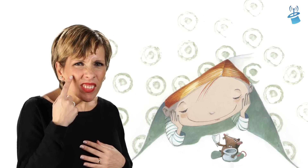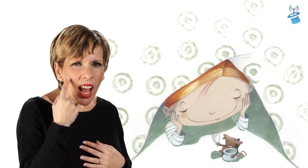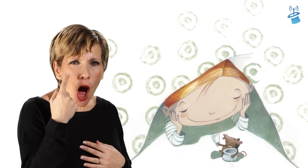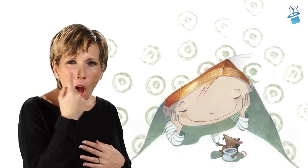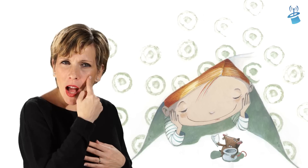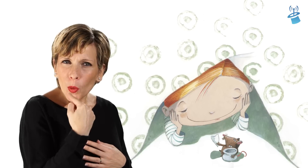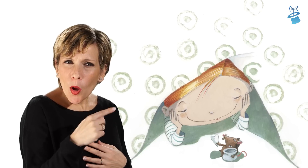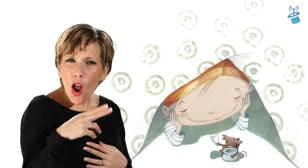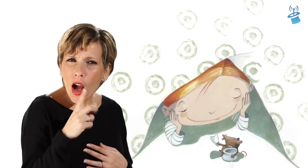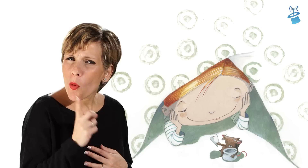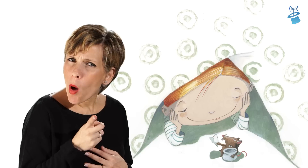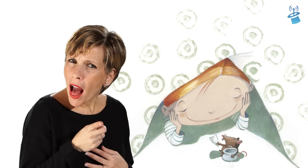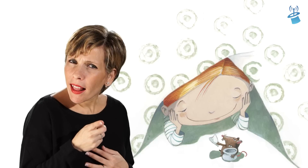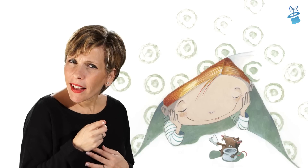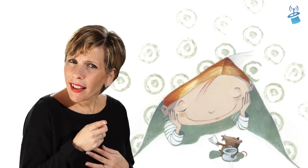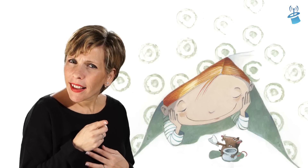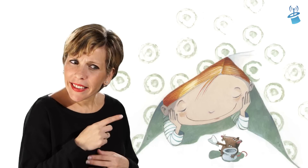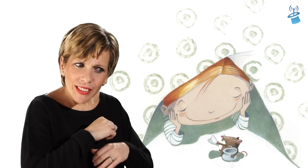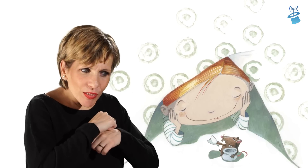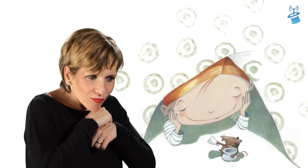topolino per vedere di che colore ha gli occhi.